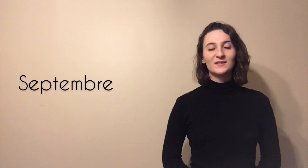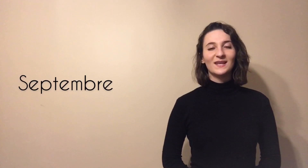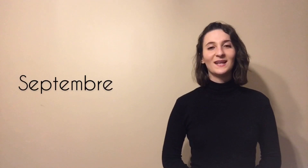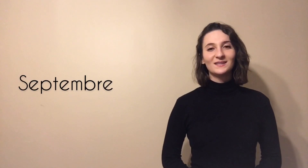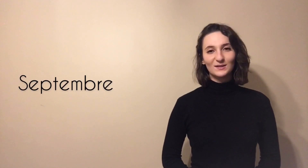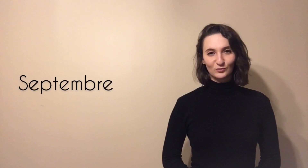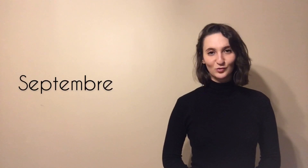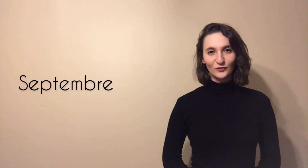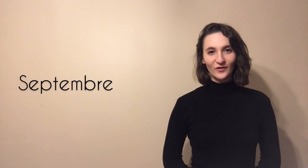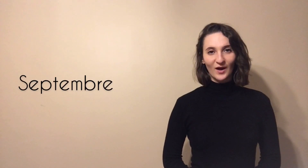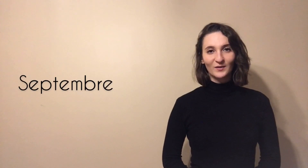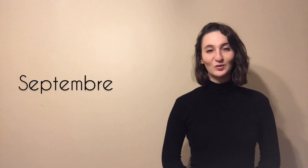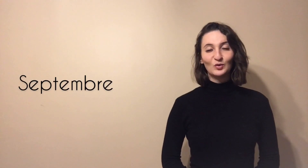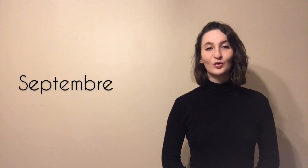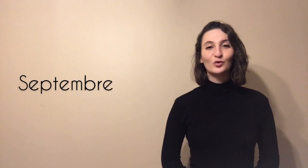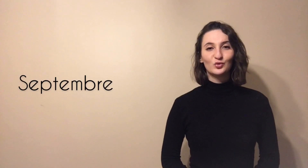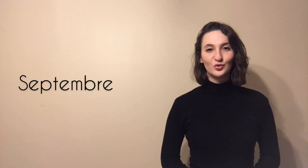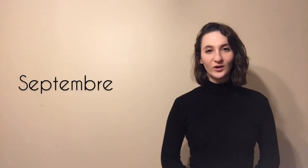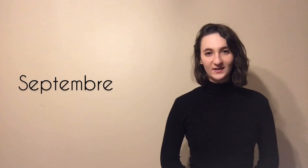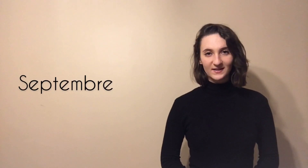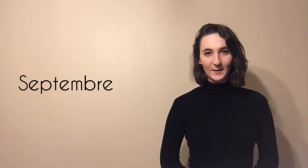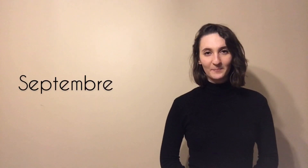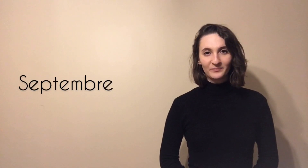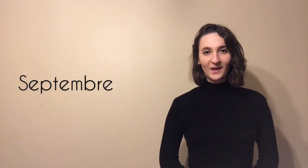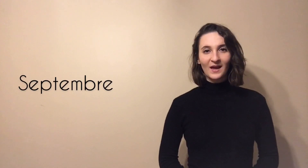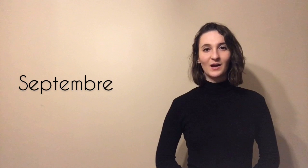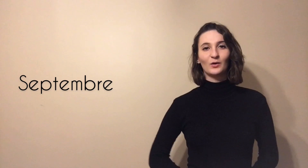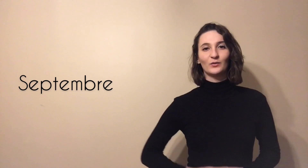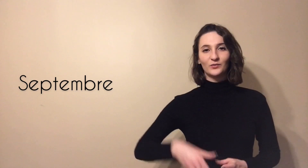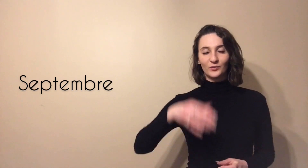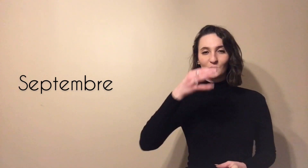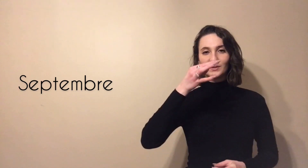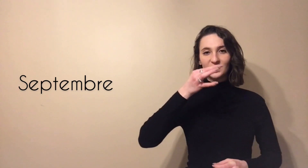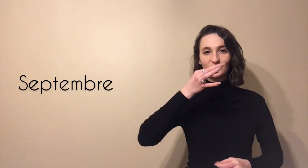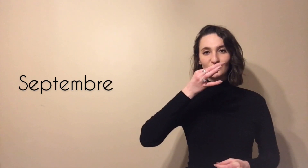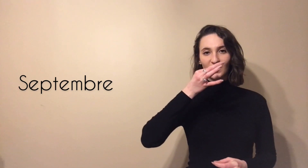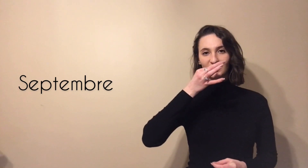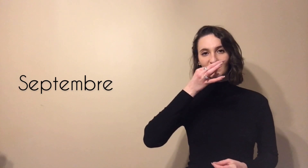la saison du vin, donc du raisin. Alors, donc le signe du raisin, c'est